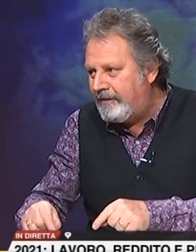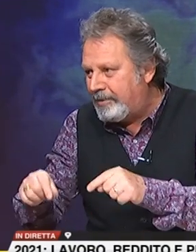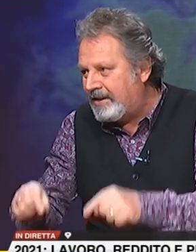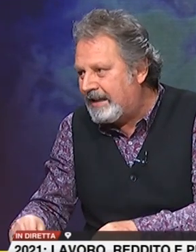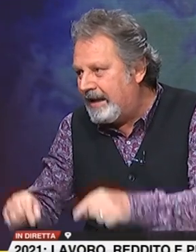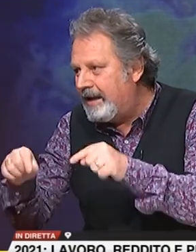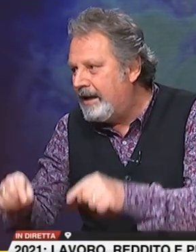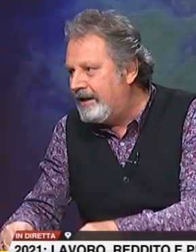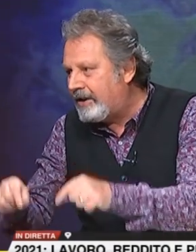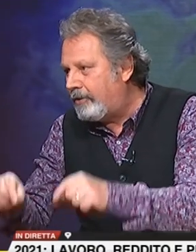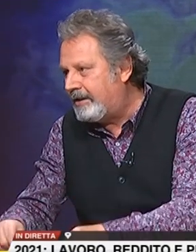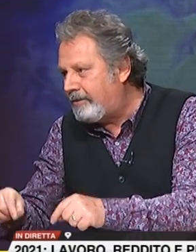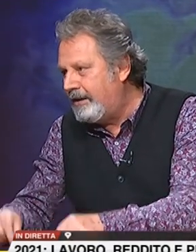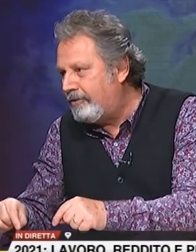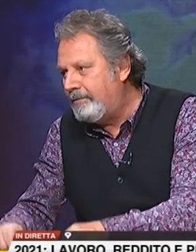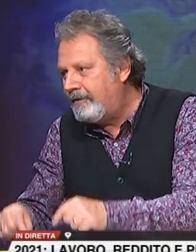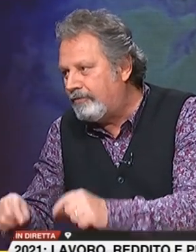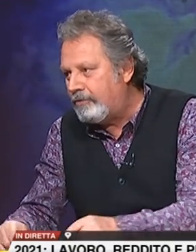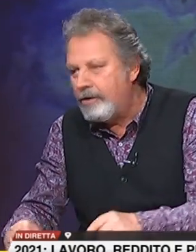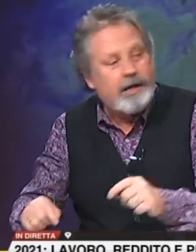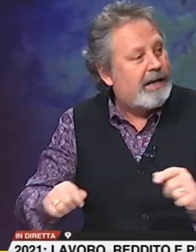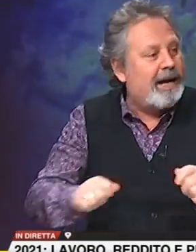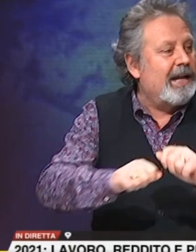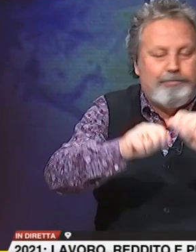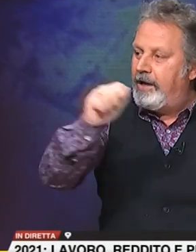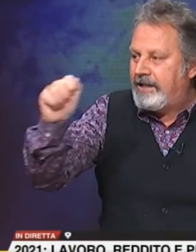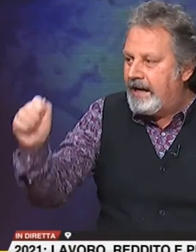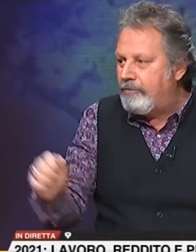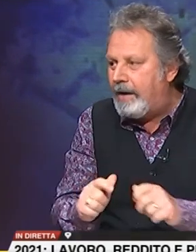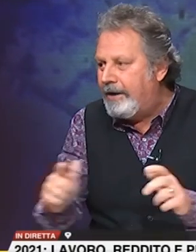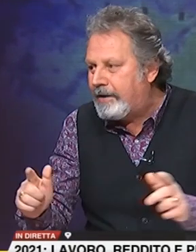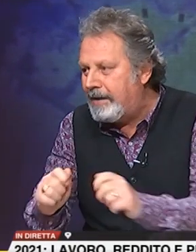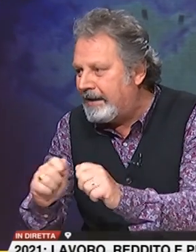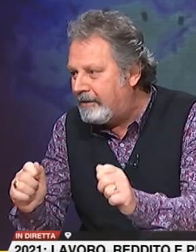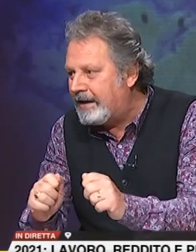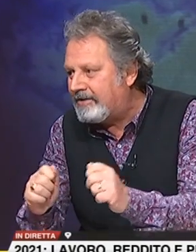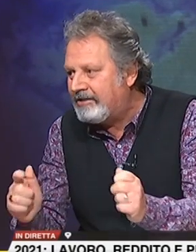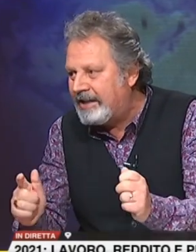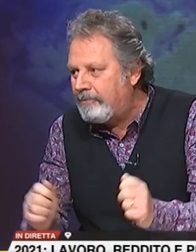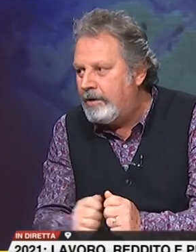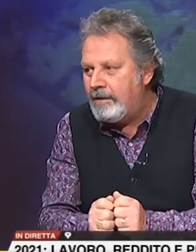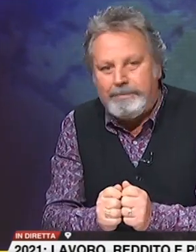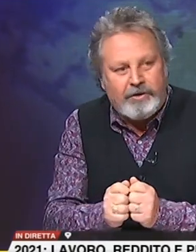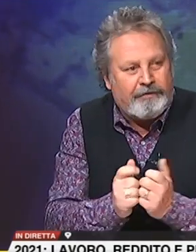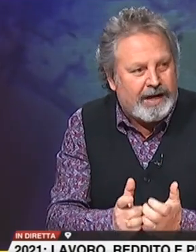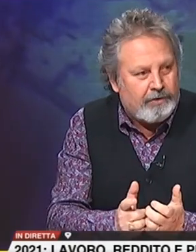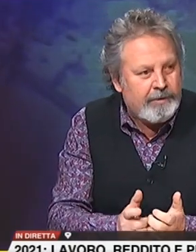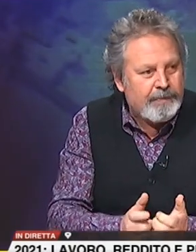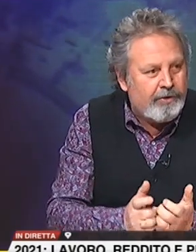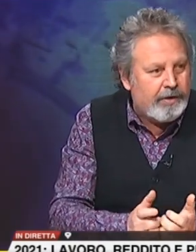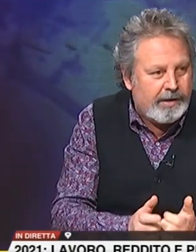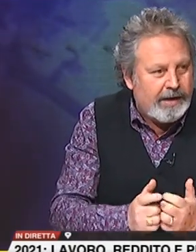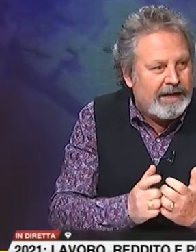che tu devi presentare l'ISE corrente, quelli nel 2021, che magari può essere anche uguale o cambiare di qualche centesimo, ma bisogna